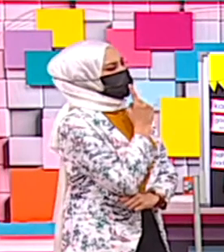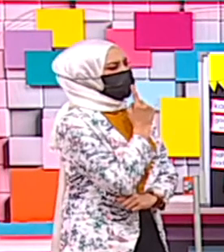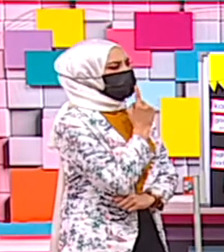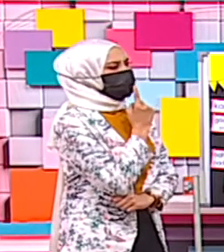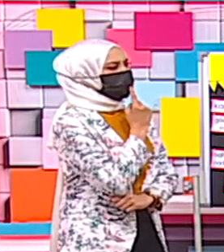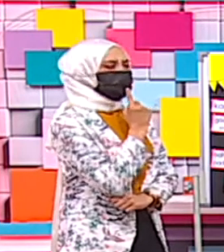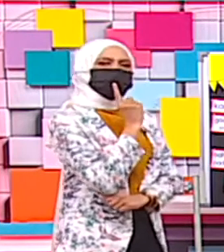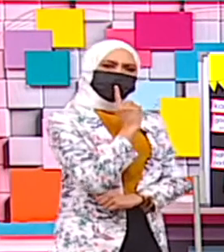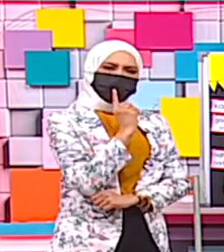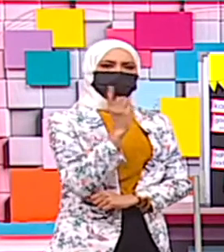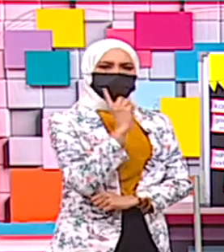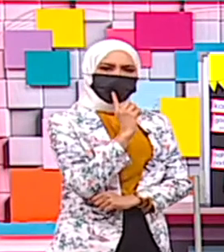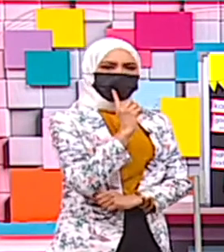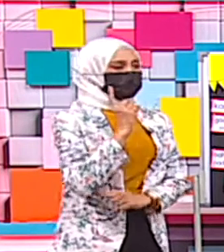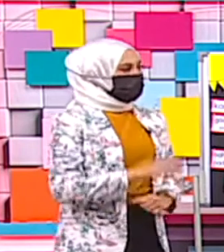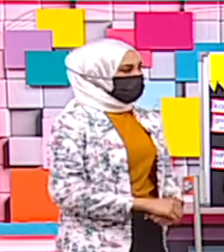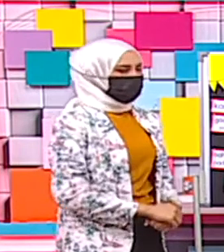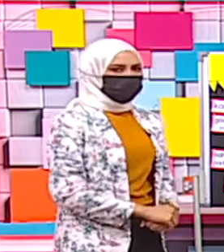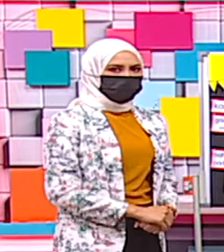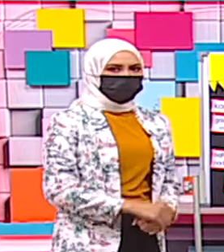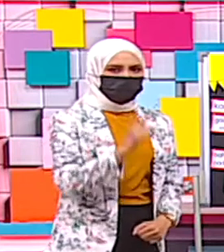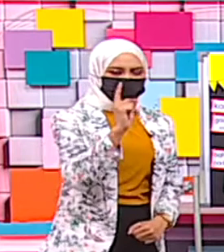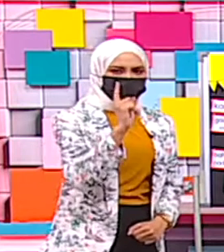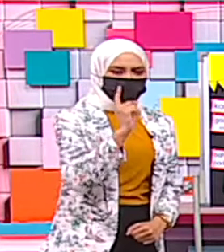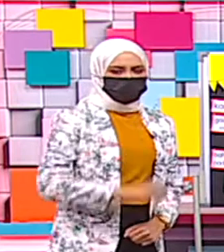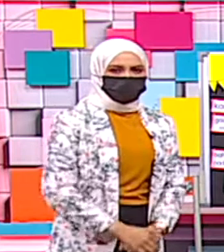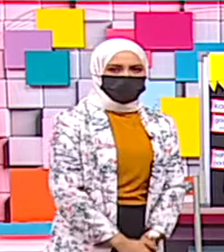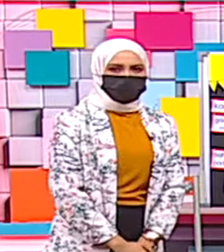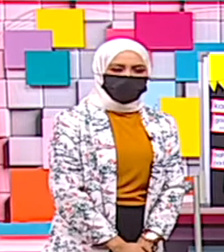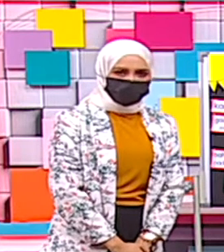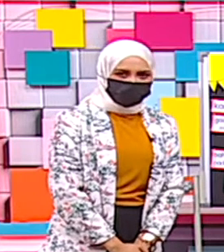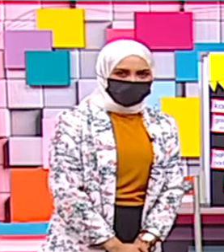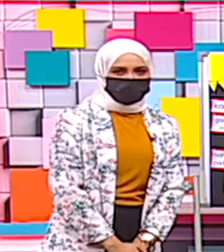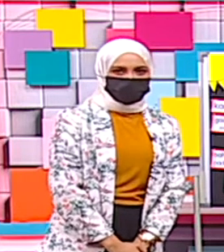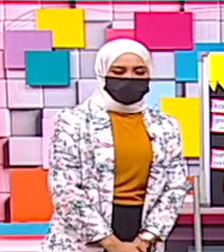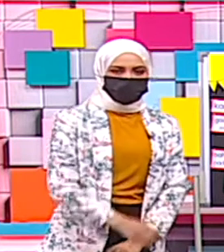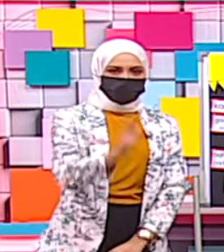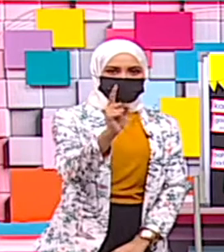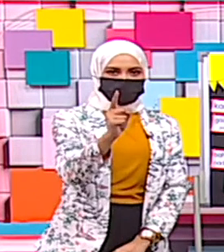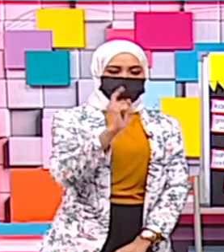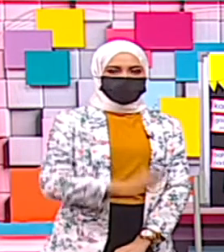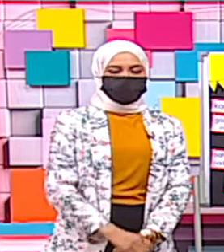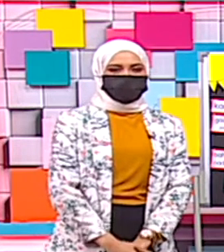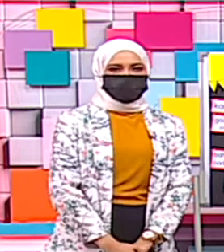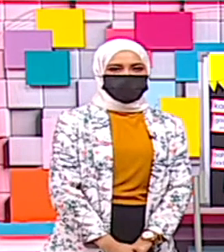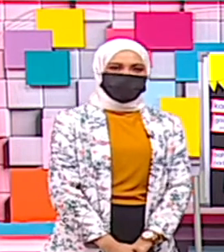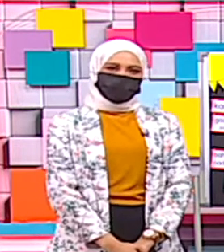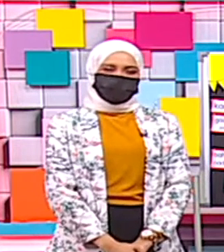rehat sudah hiburan sudah oke aja dia gak aku jagun about dengan buah-buahan tuh dek kalau tahu kita beli beras ketika kita kembali selepas